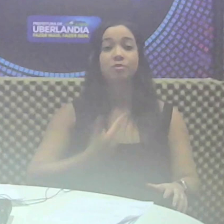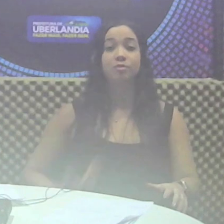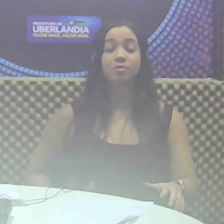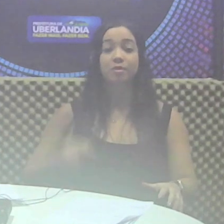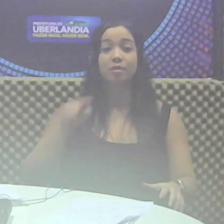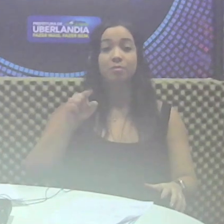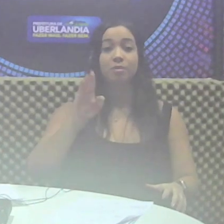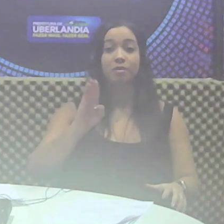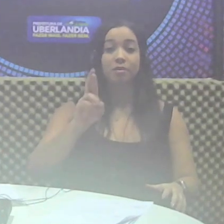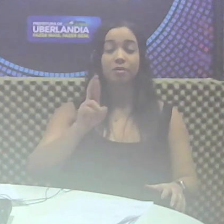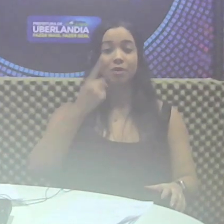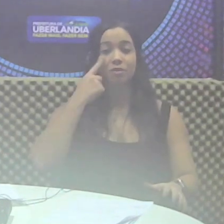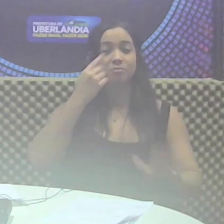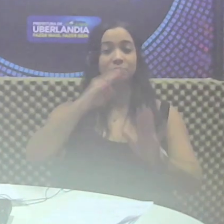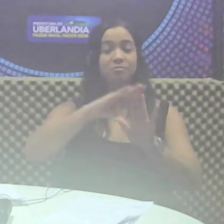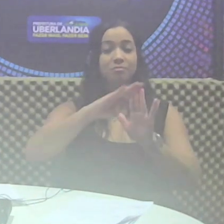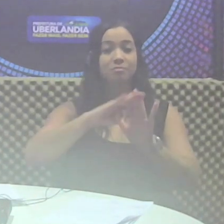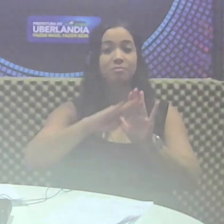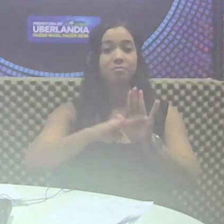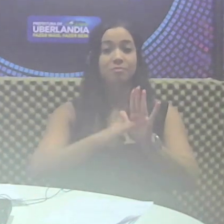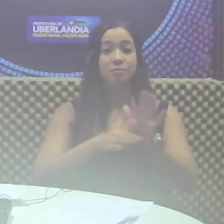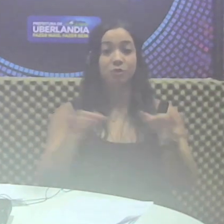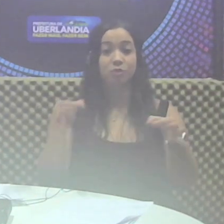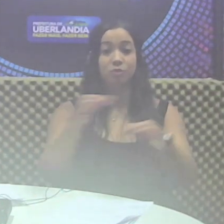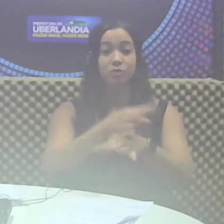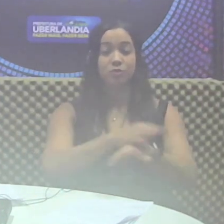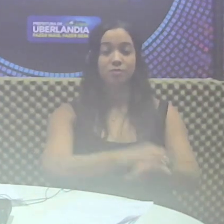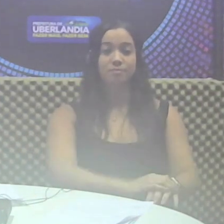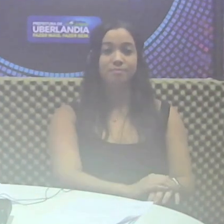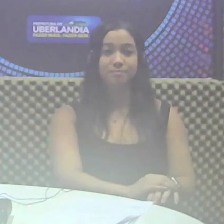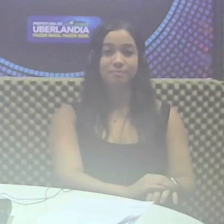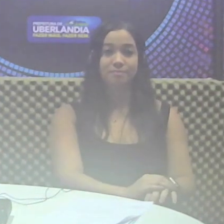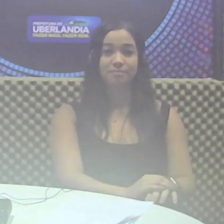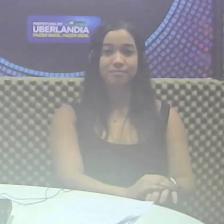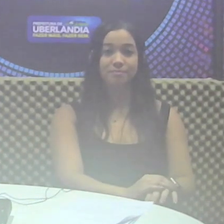uberlandia.mg.gov.br e confira o cronograma completo.